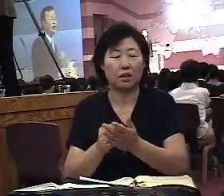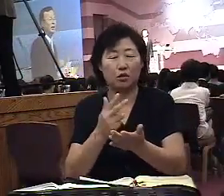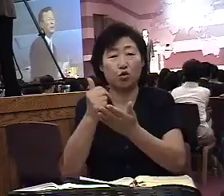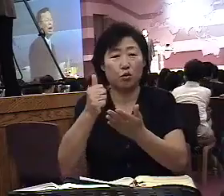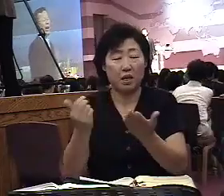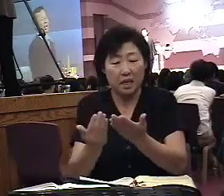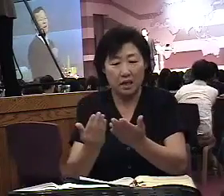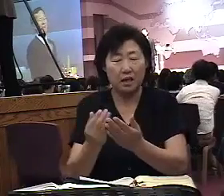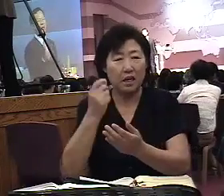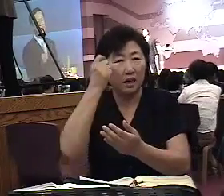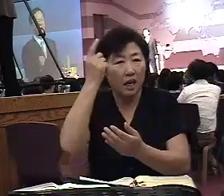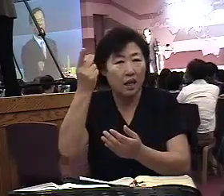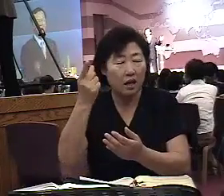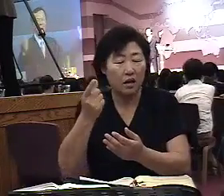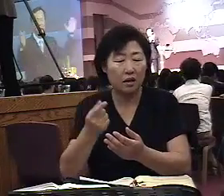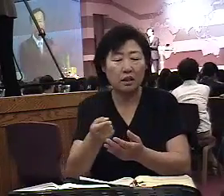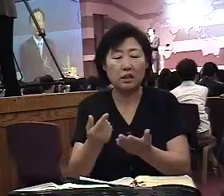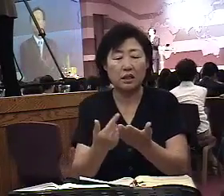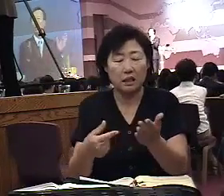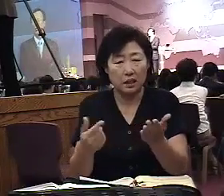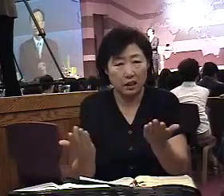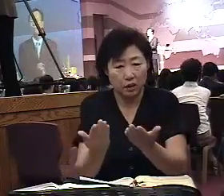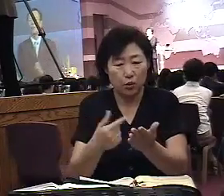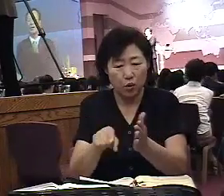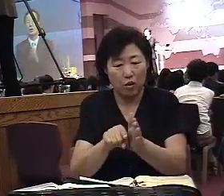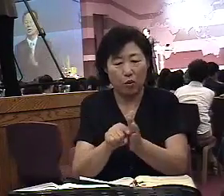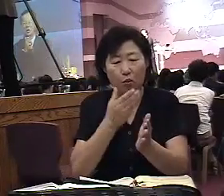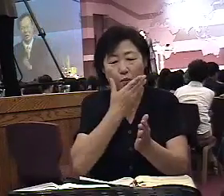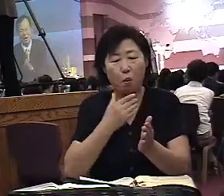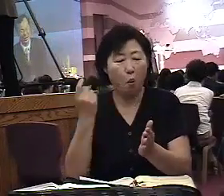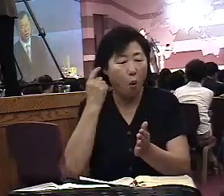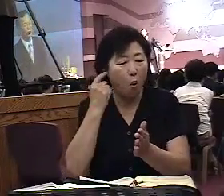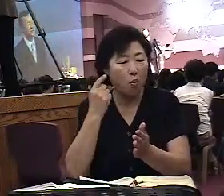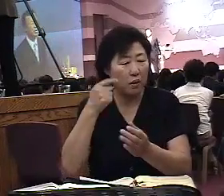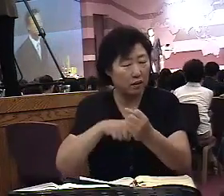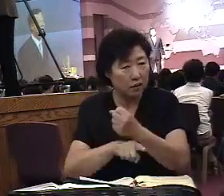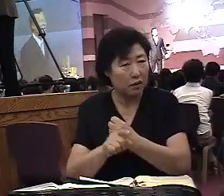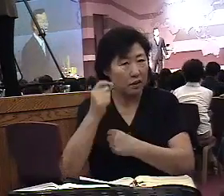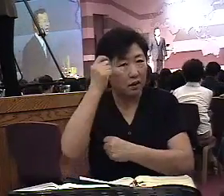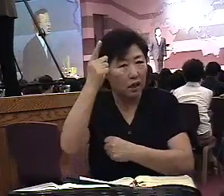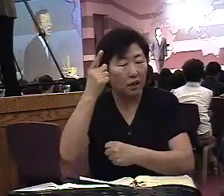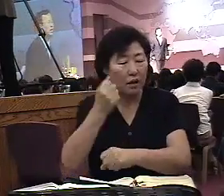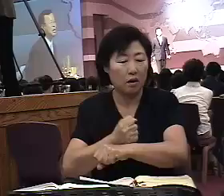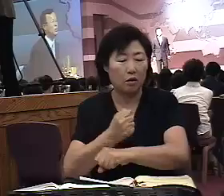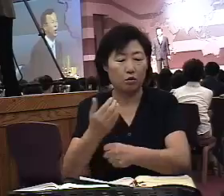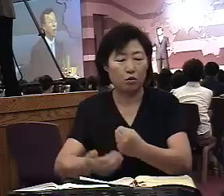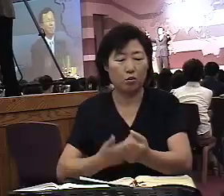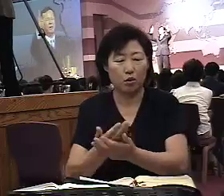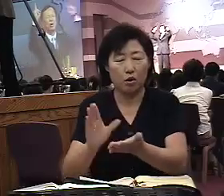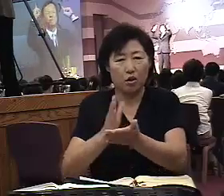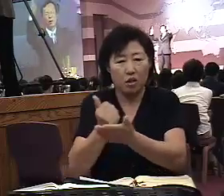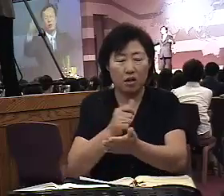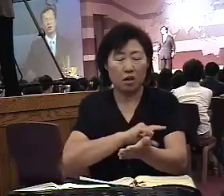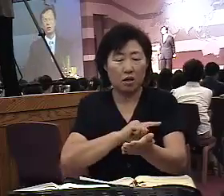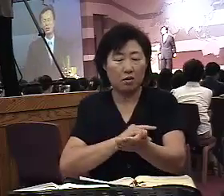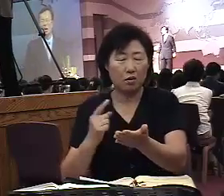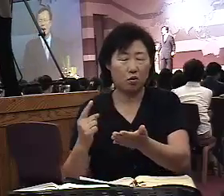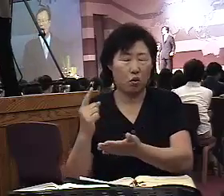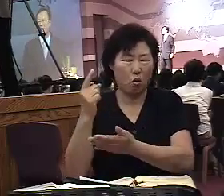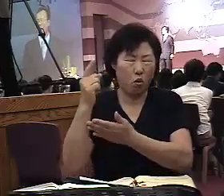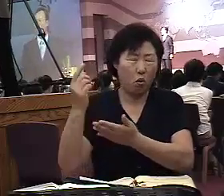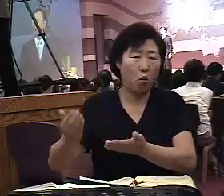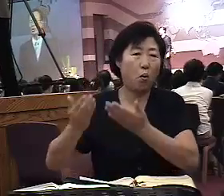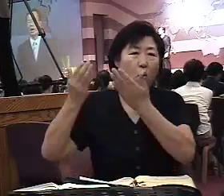주시옵시고 그 일을 위하여 하나님의 백성들에게 복음과 율법의 뜻을 깨닫게 하여 주시어서 그리스도의 이름을 높이 높이